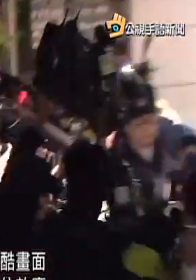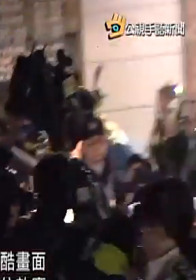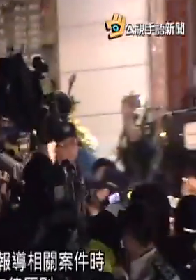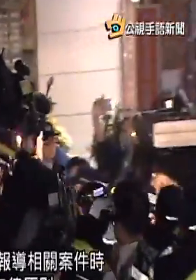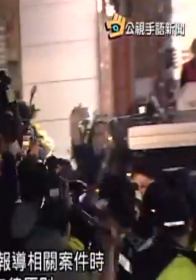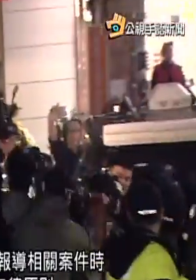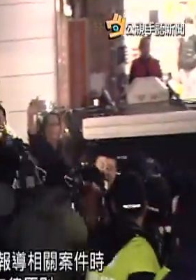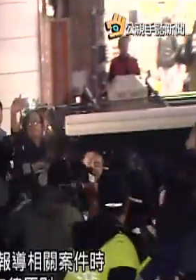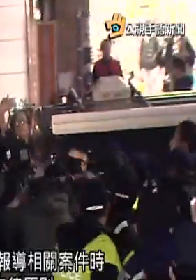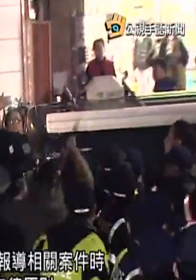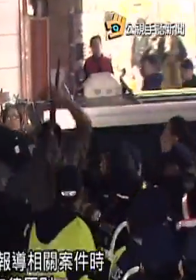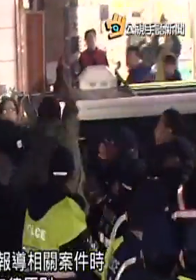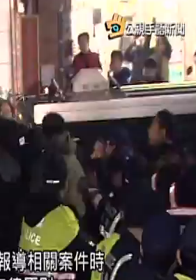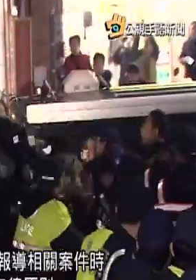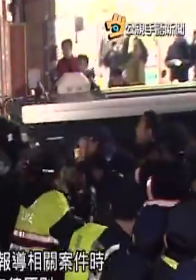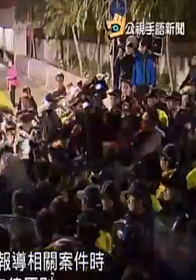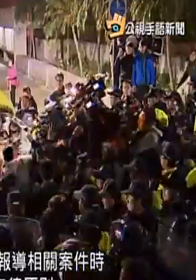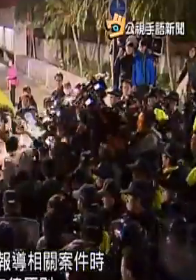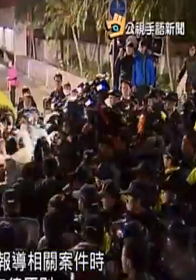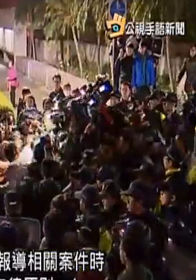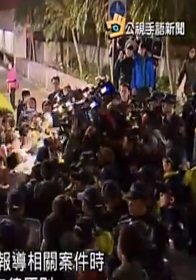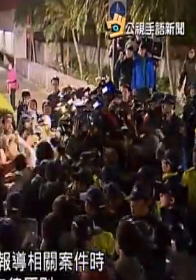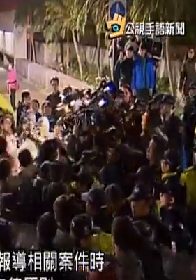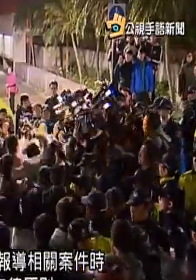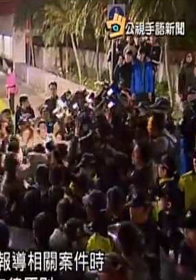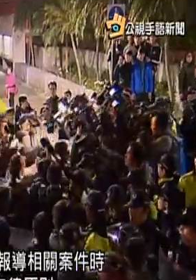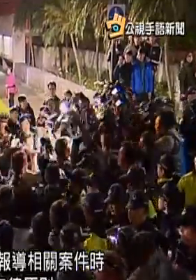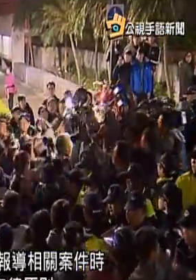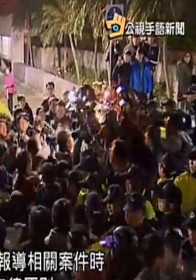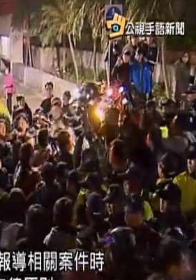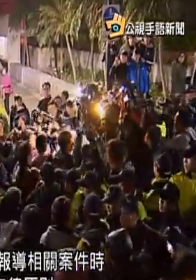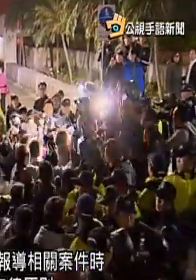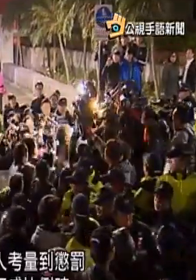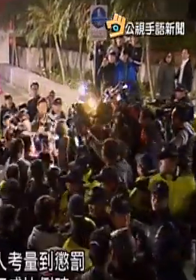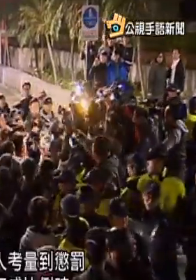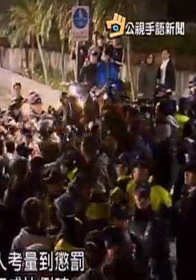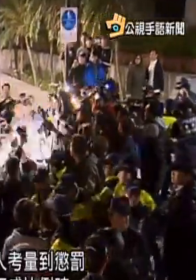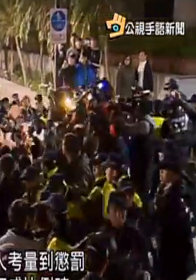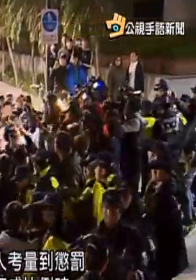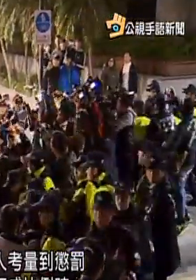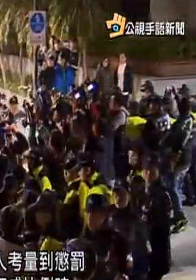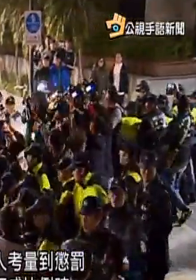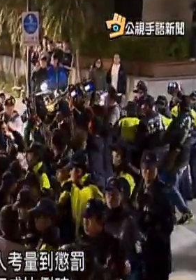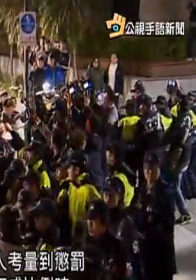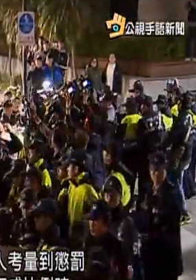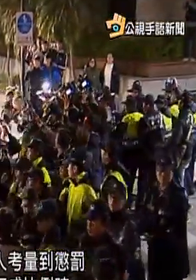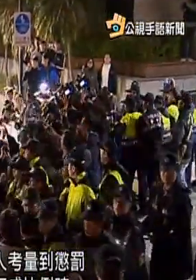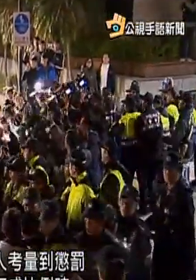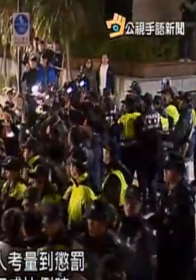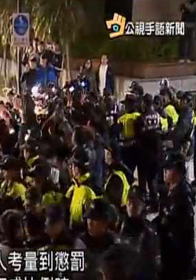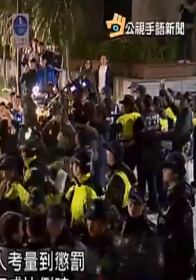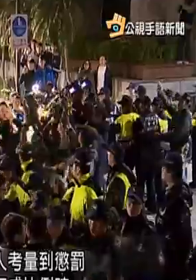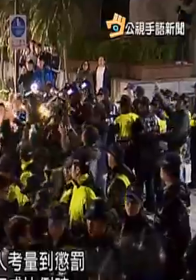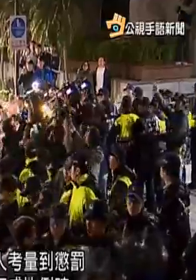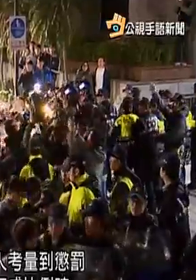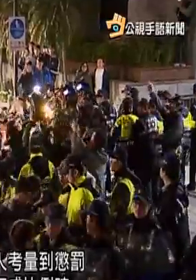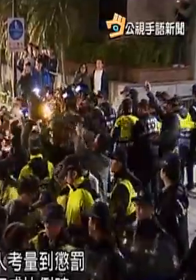学者建议，媒体在报道相关案件时，应该严守自律原则，否则犯罪行为人考量到惩罚与犯罪行为不成比例